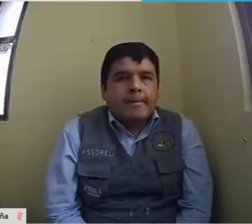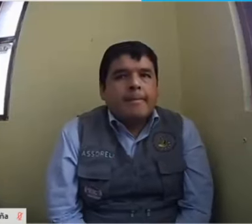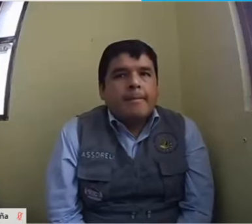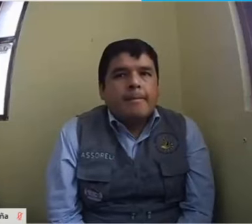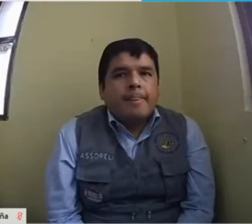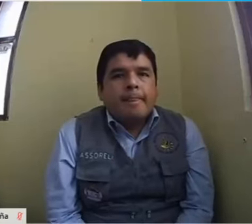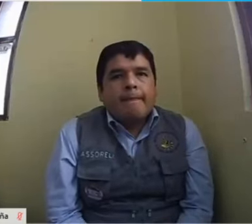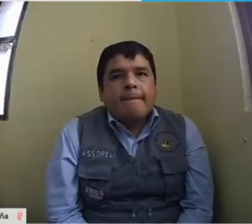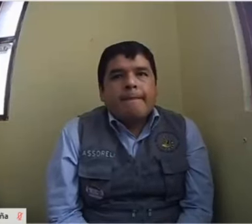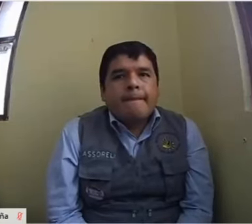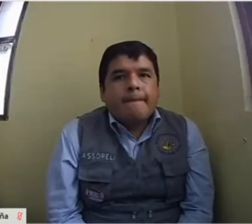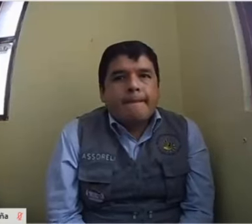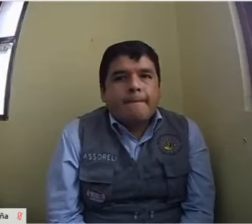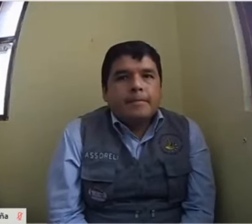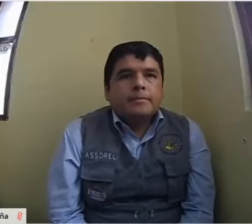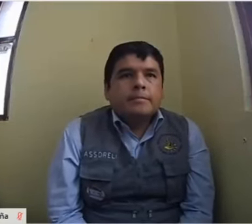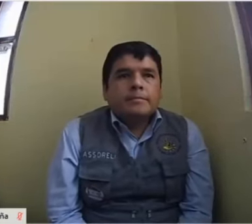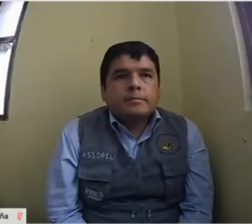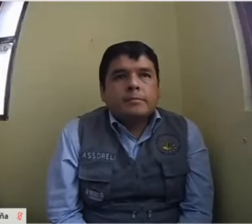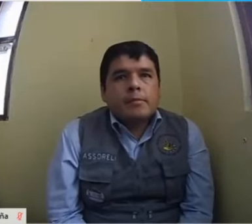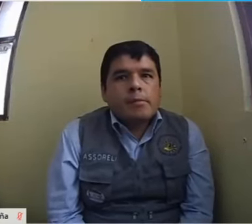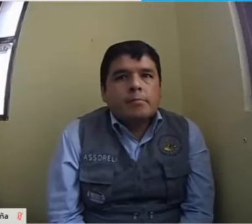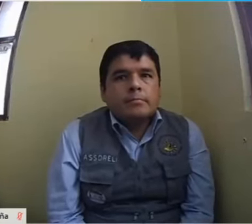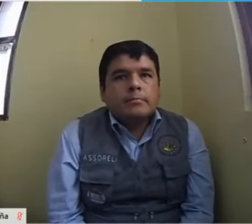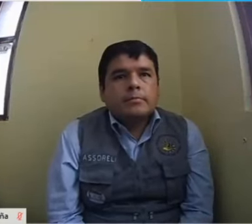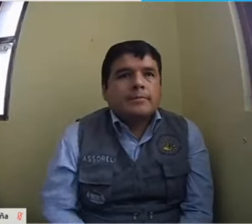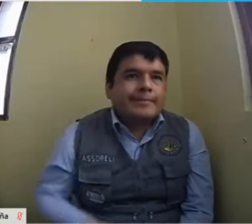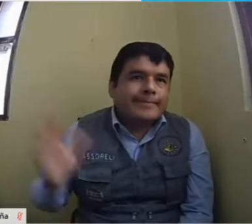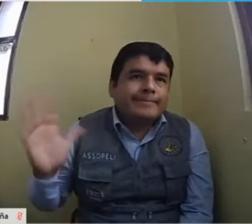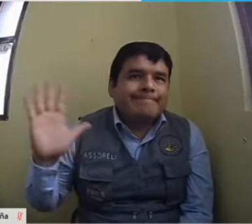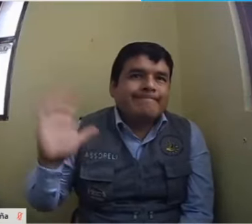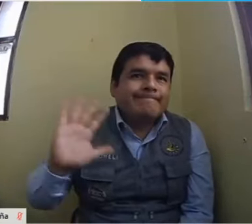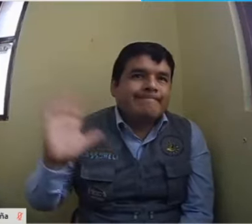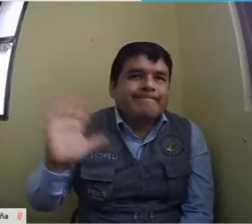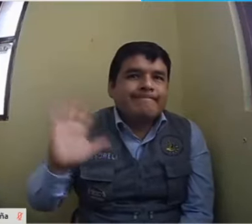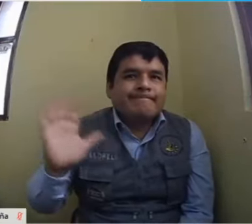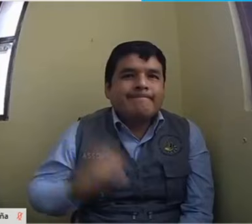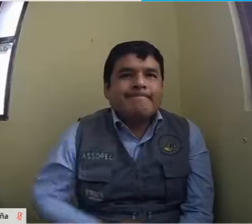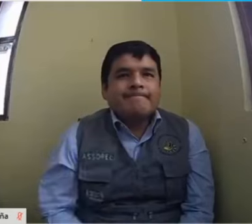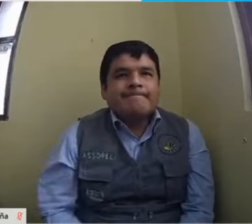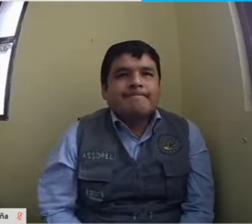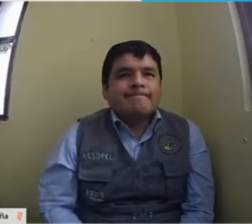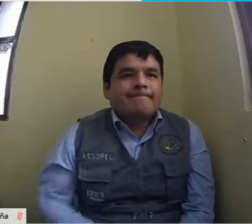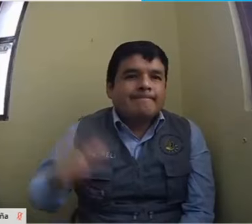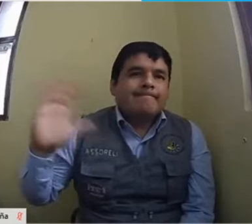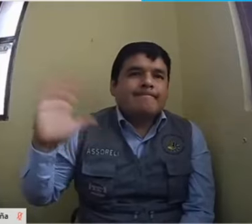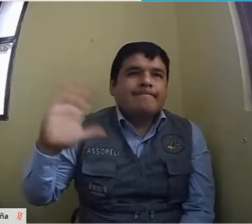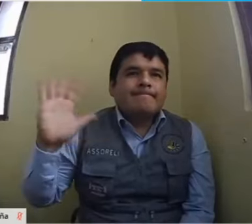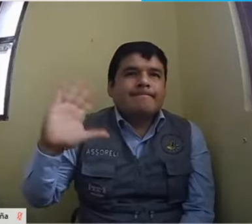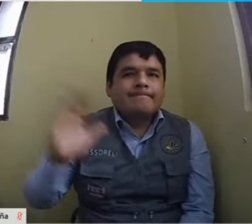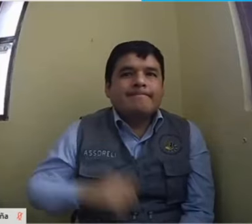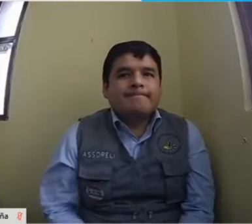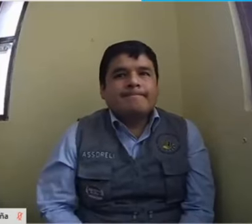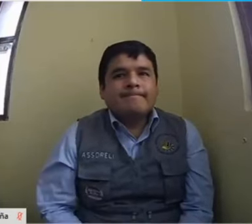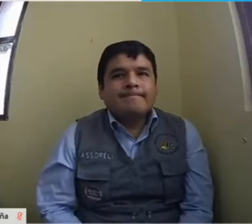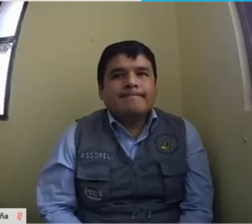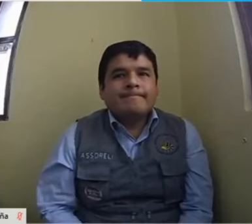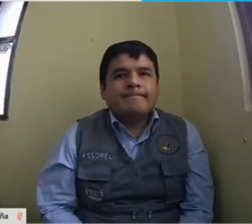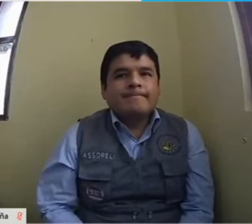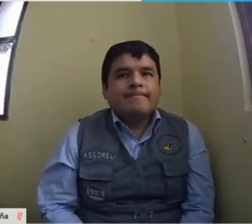Miren, entonces, para ir cerrando con algunas conclusiones, vamos a generar una cuenta de Classroom y se las vamos a comunicar. Tenemos sus